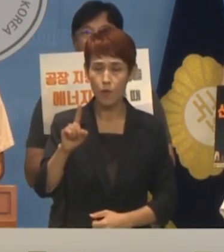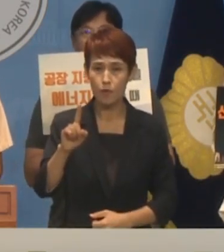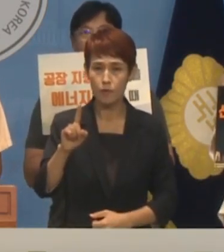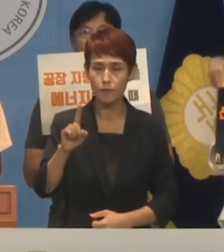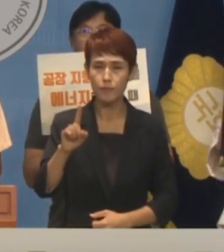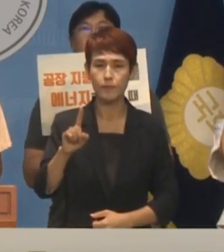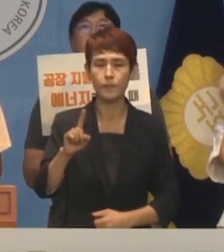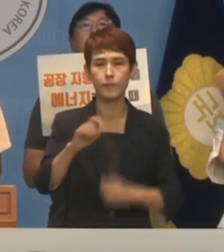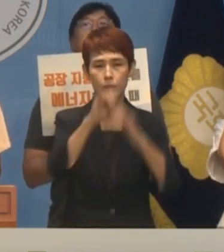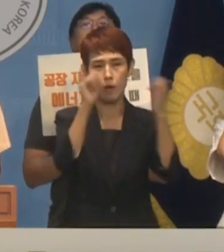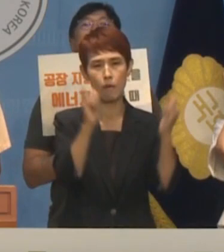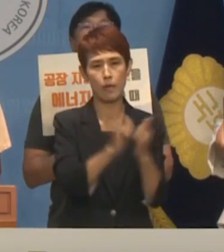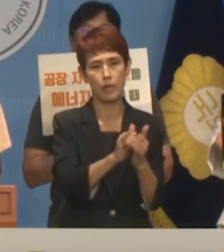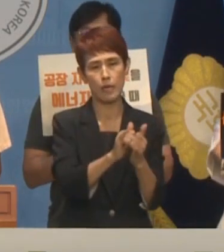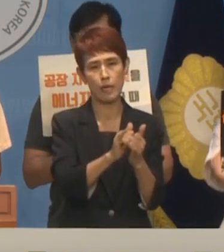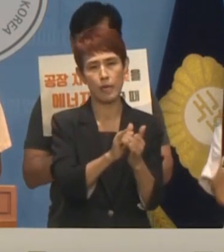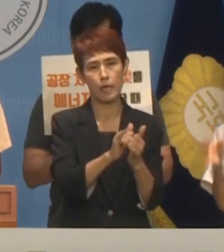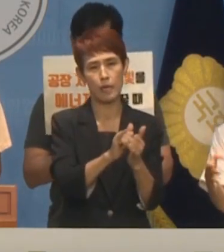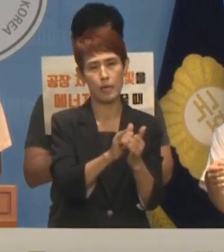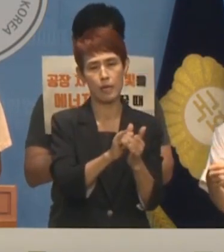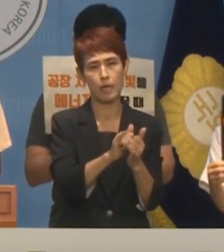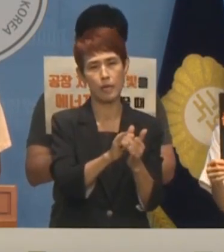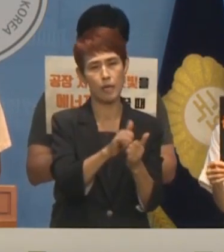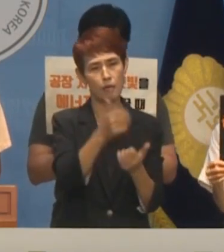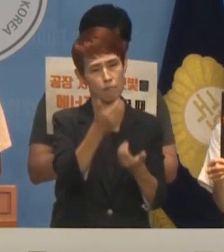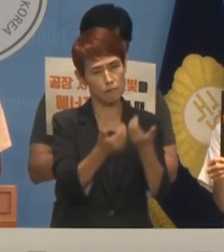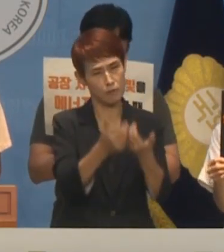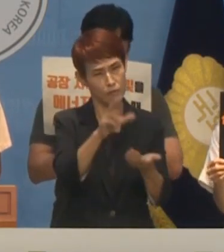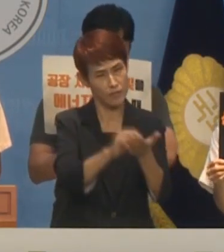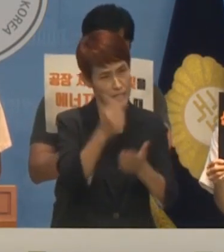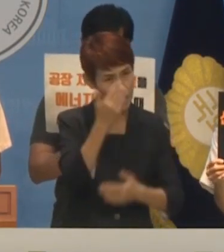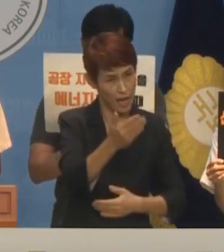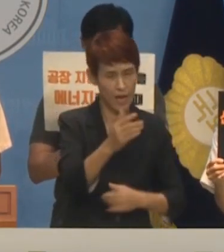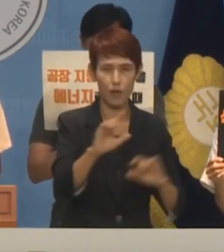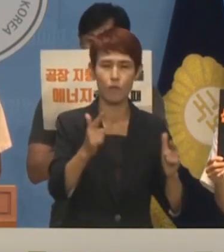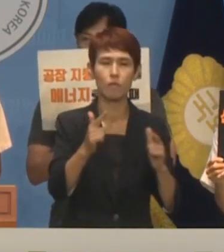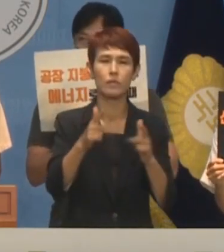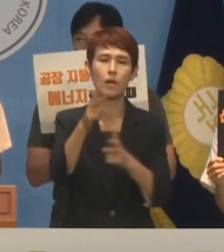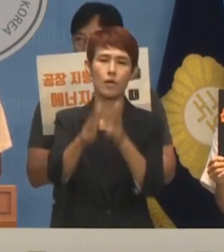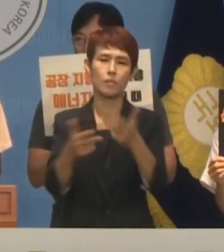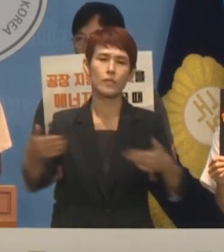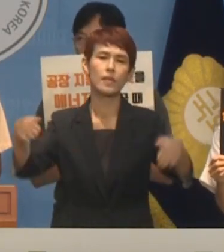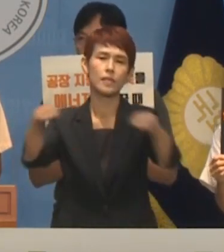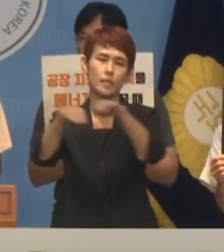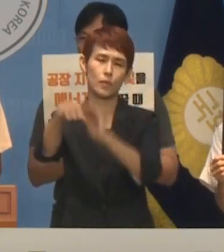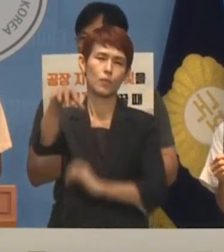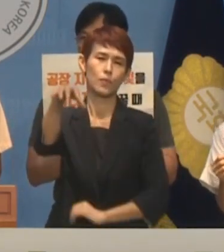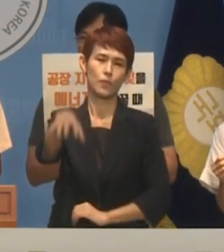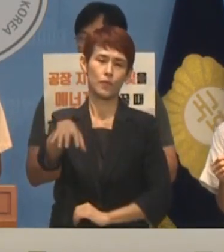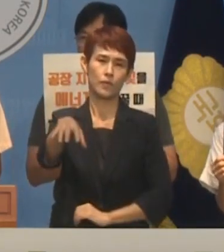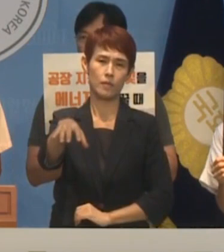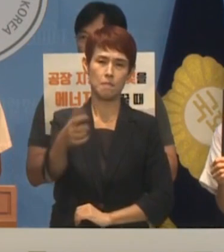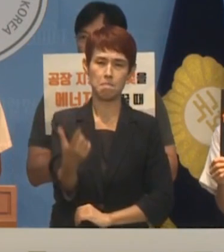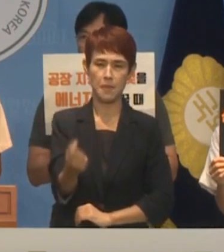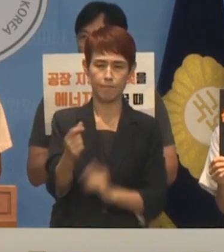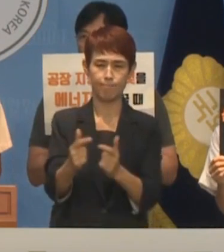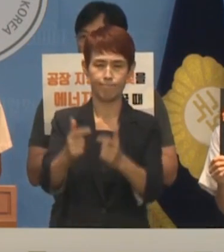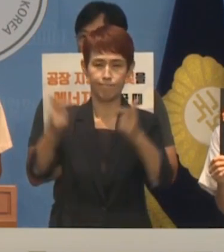사회적 갈등을 일으키는 입지가 아니라 산업단지와 같은 곳에서부터 빠르게 확대되어야 하는